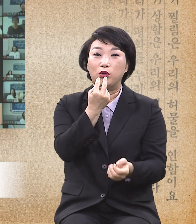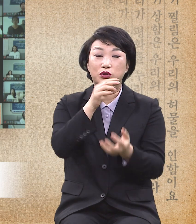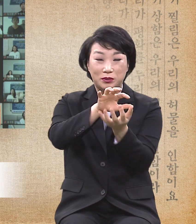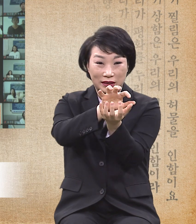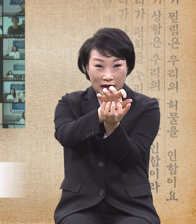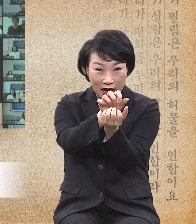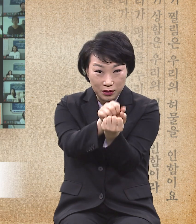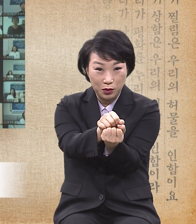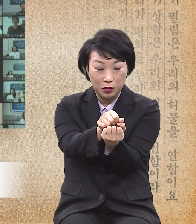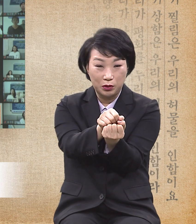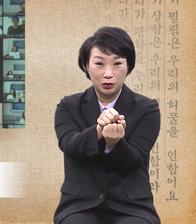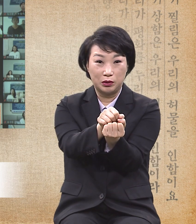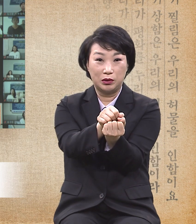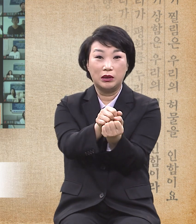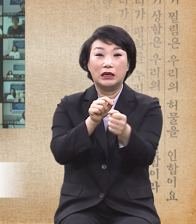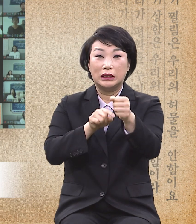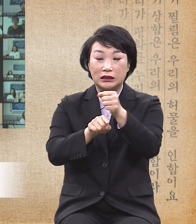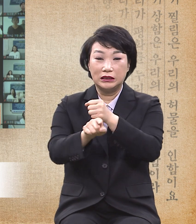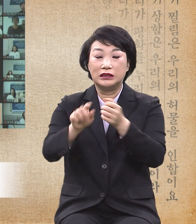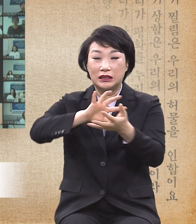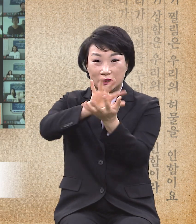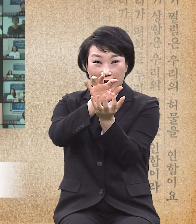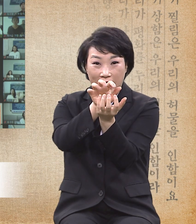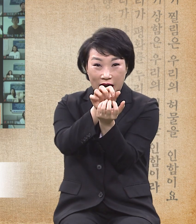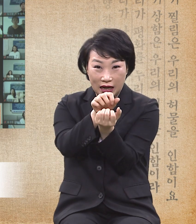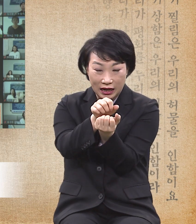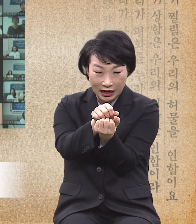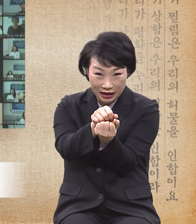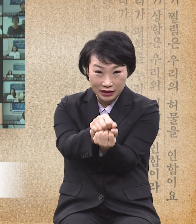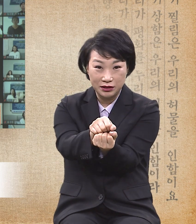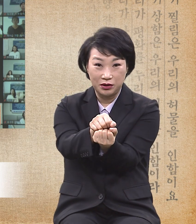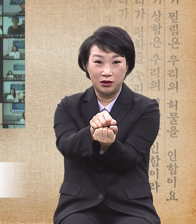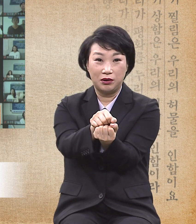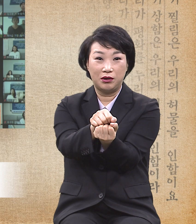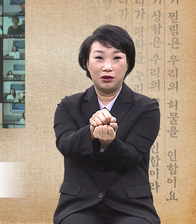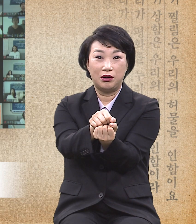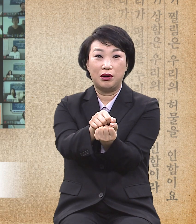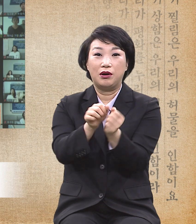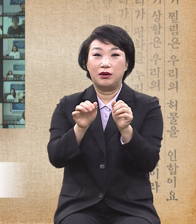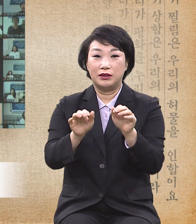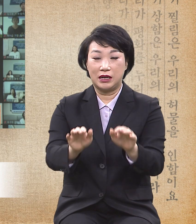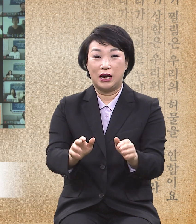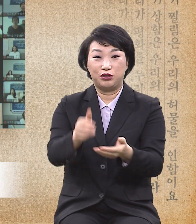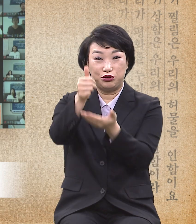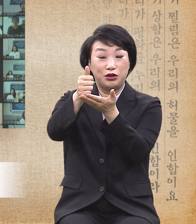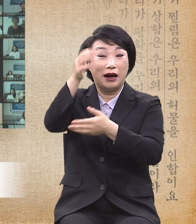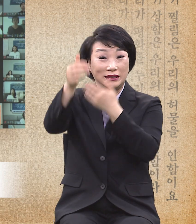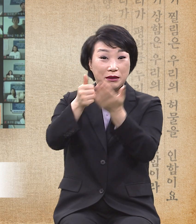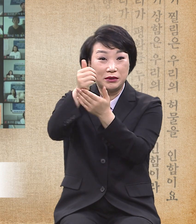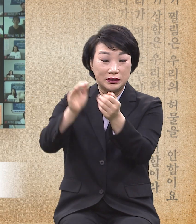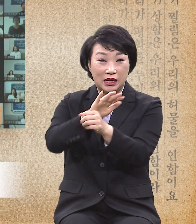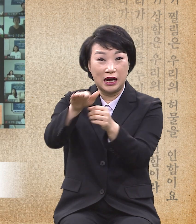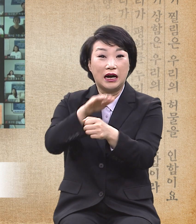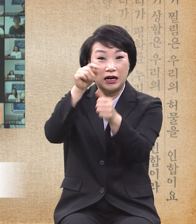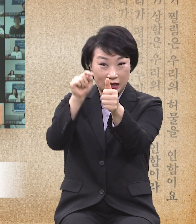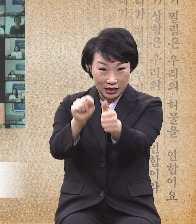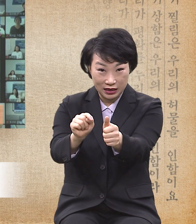목숨을 다하고 뜻을 다하여 주 너희